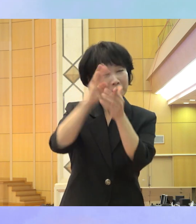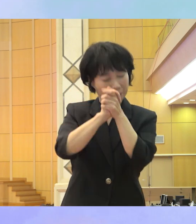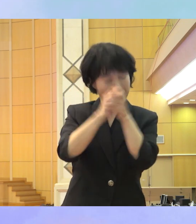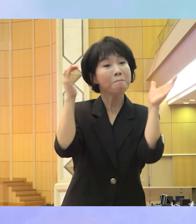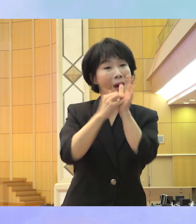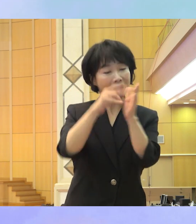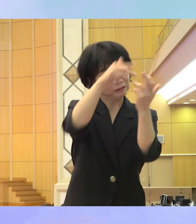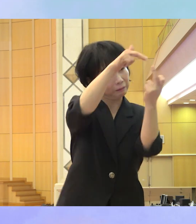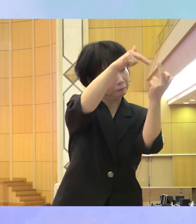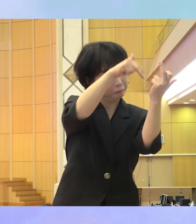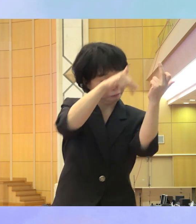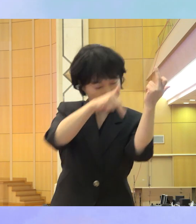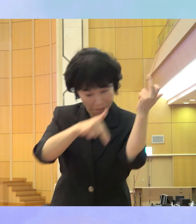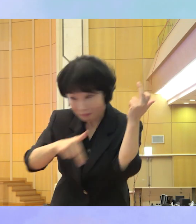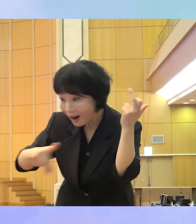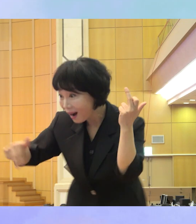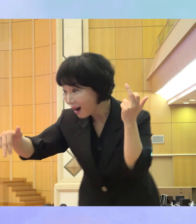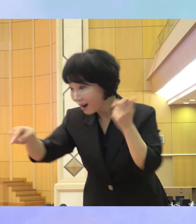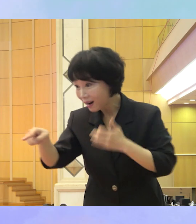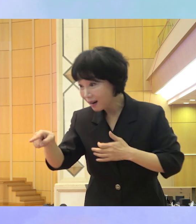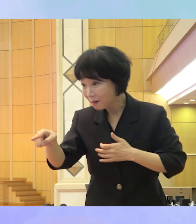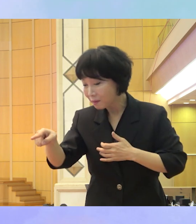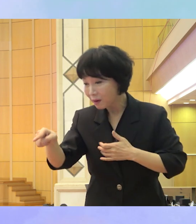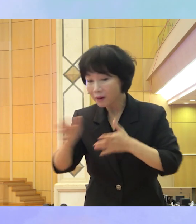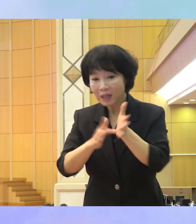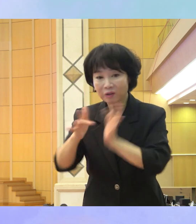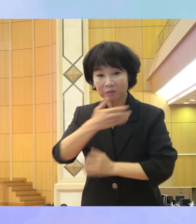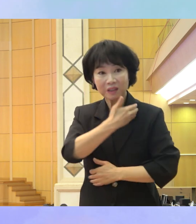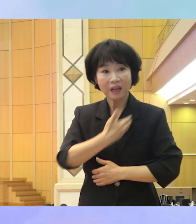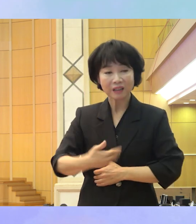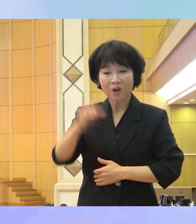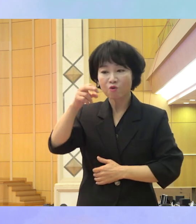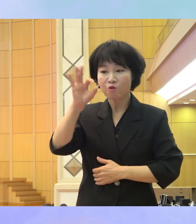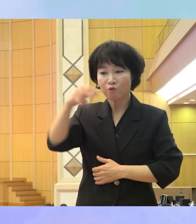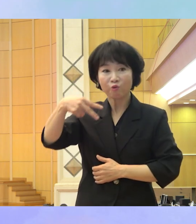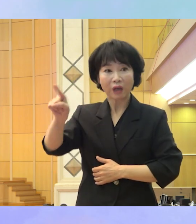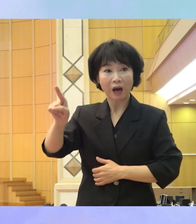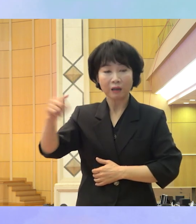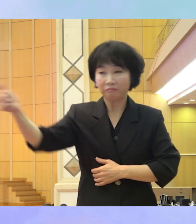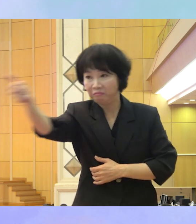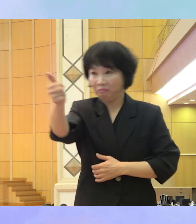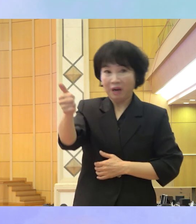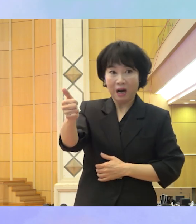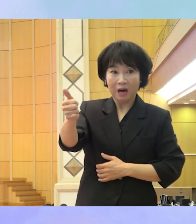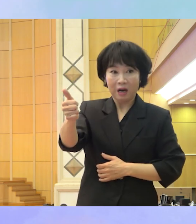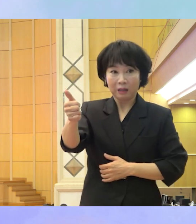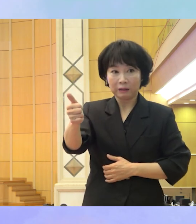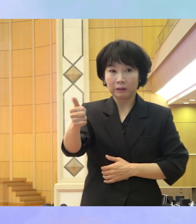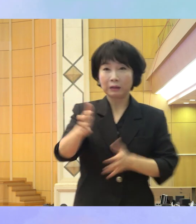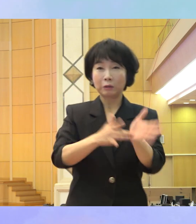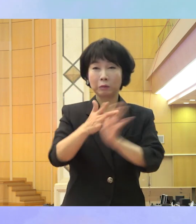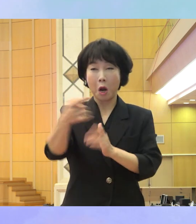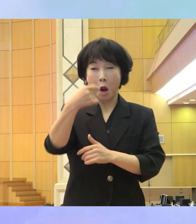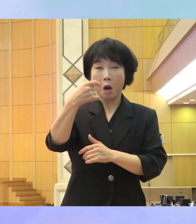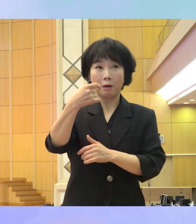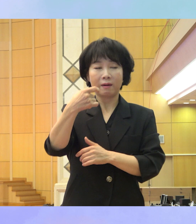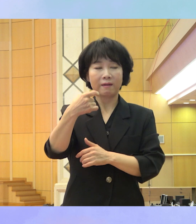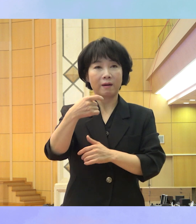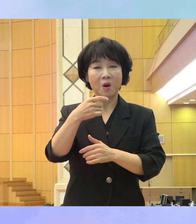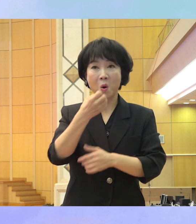내려오니 가룟 유다를 앞세워서 로마 군인들이 예수님을